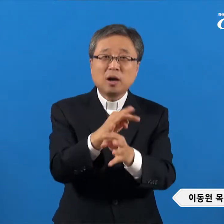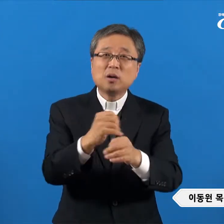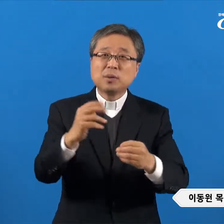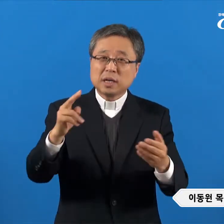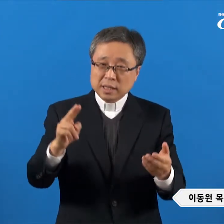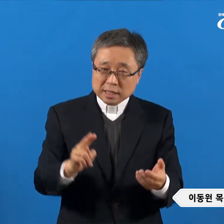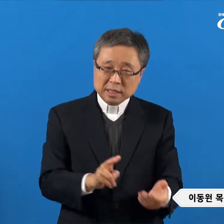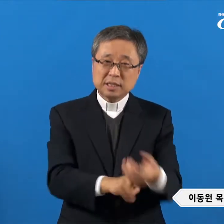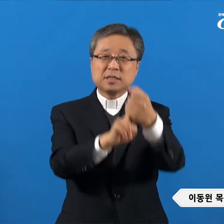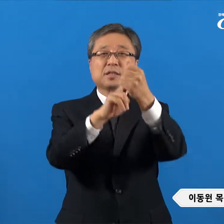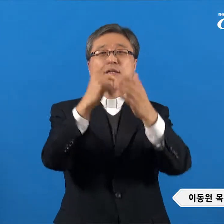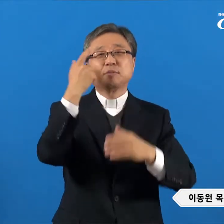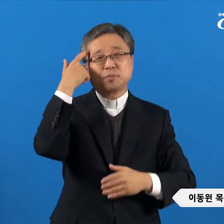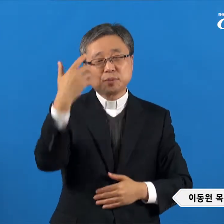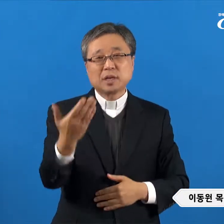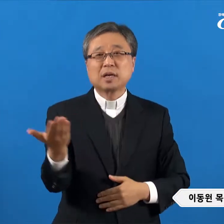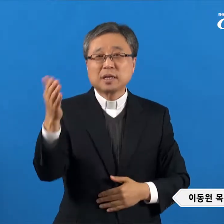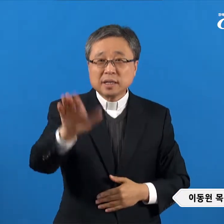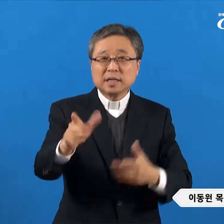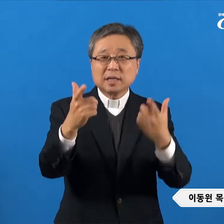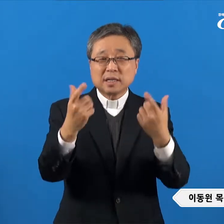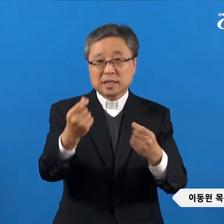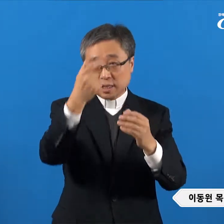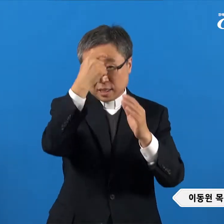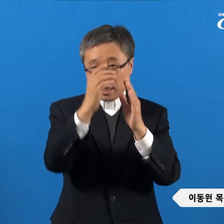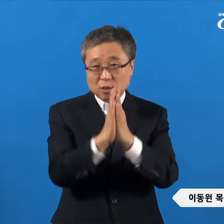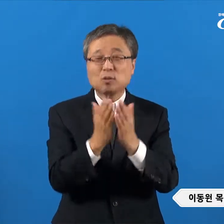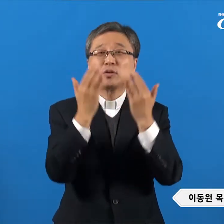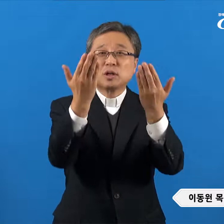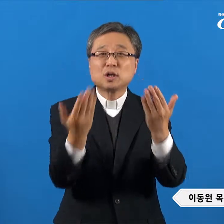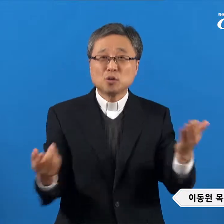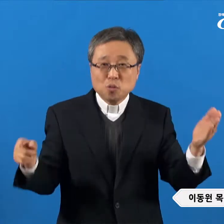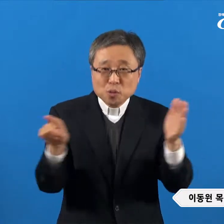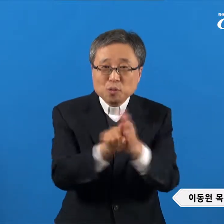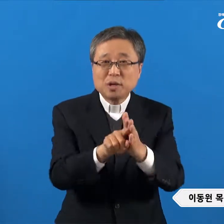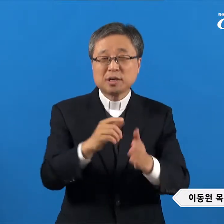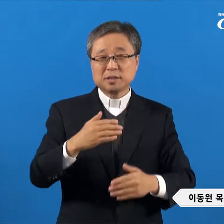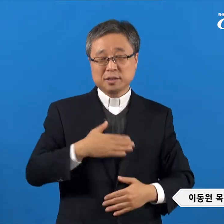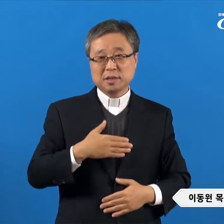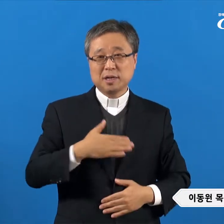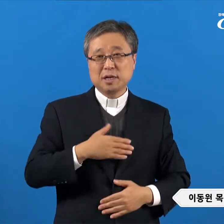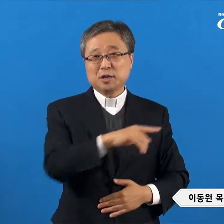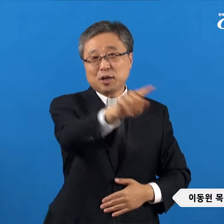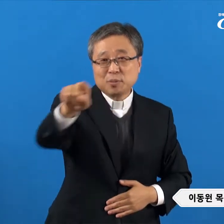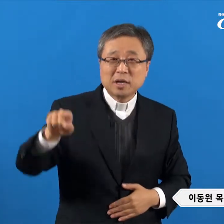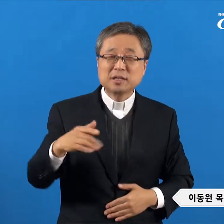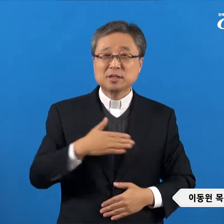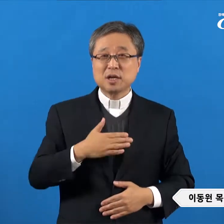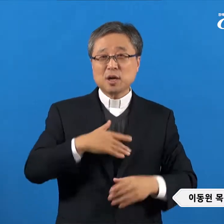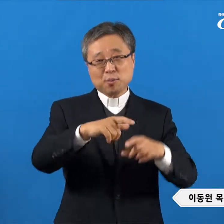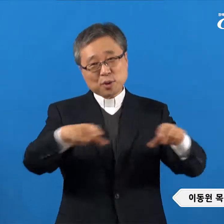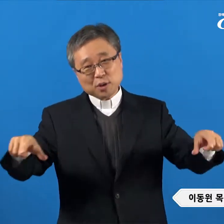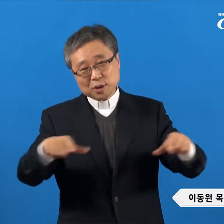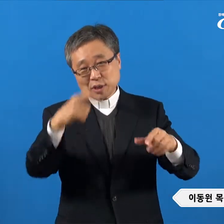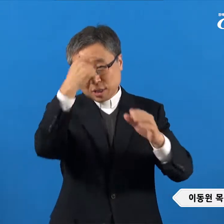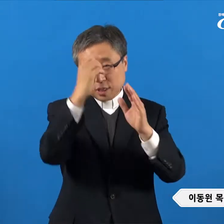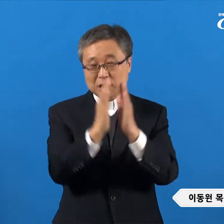기적인지. 그러나 이런 기도를 드리기 위해서는 저는 여러분과 저의 평소의 기도 습관이